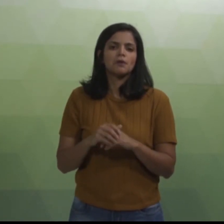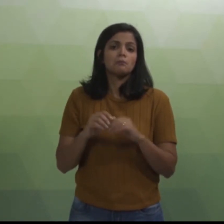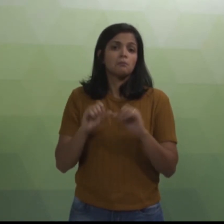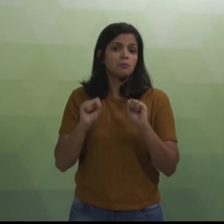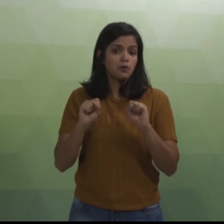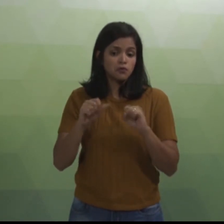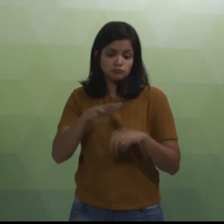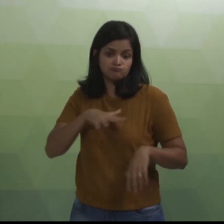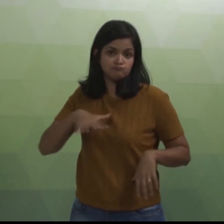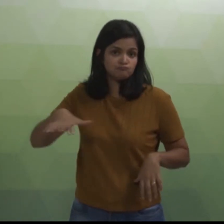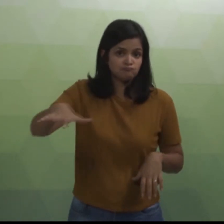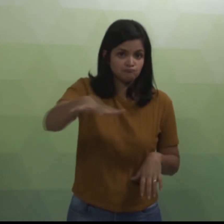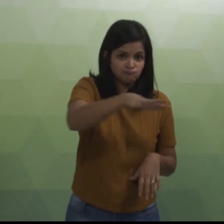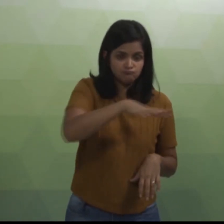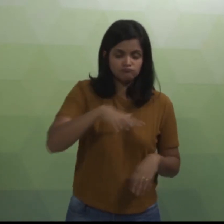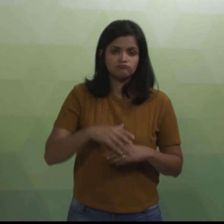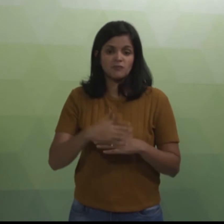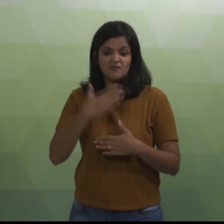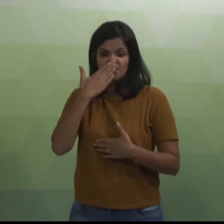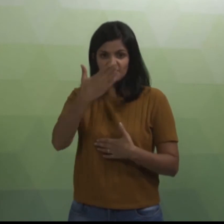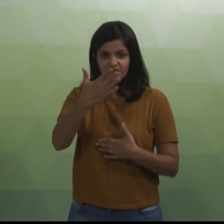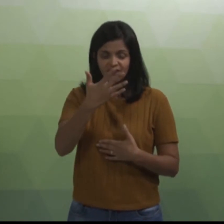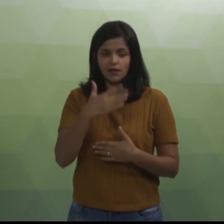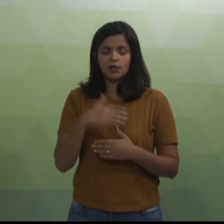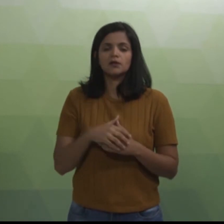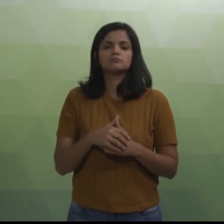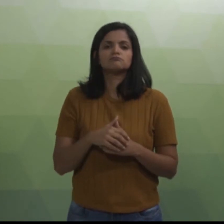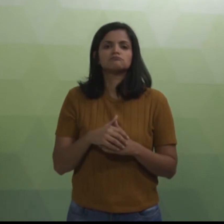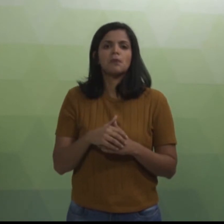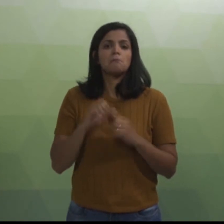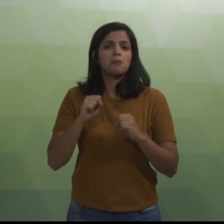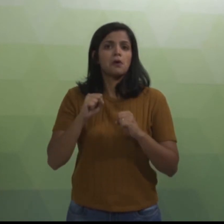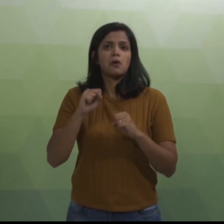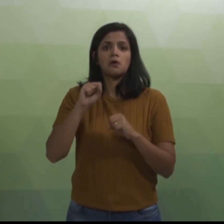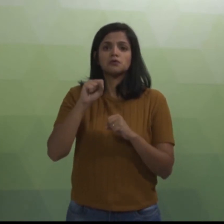Então, a regra básica e principal é essa marcação de pontos específicos.